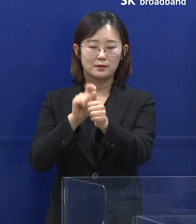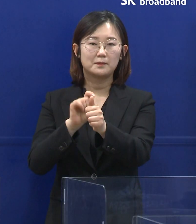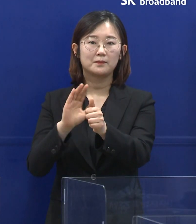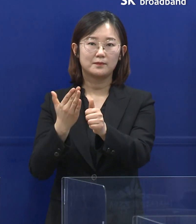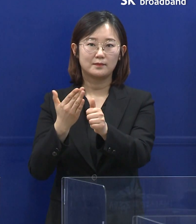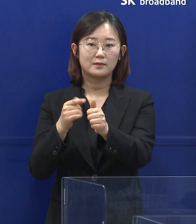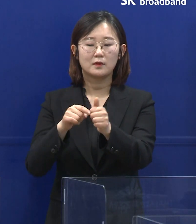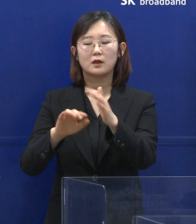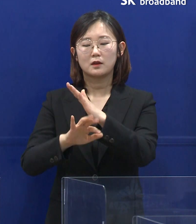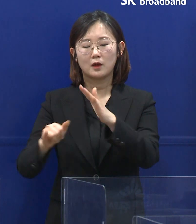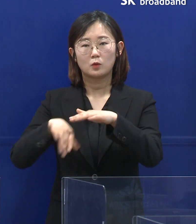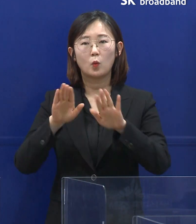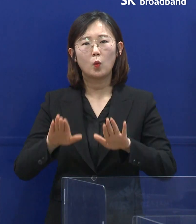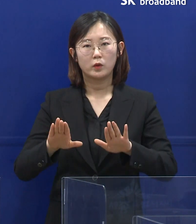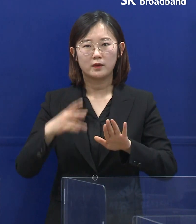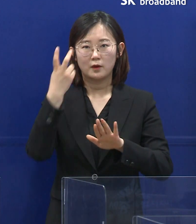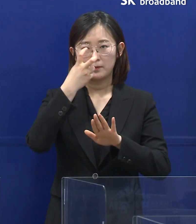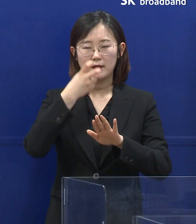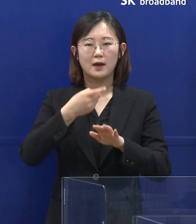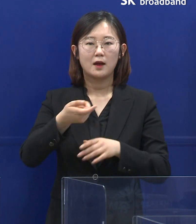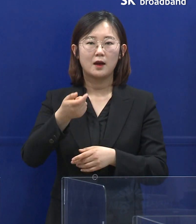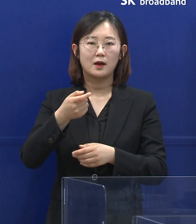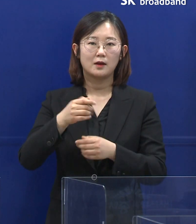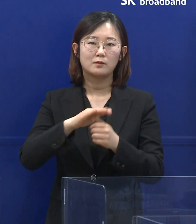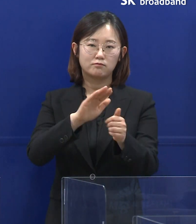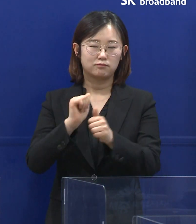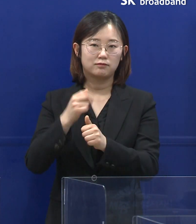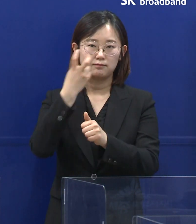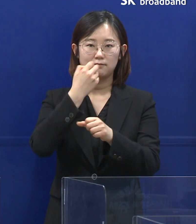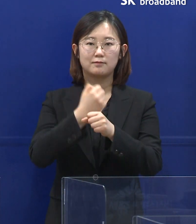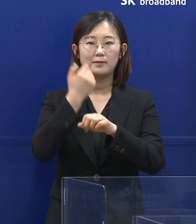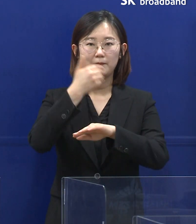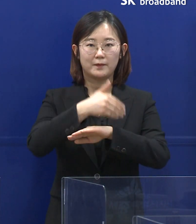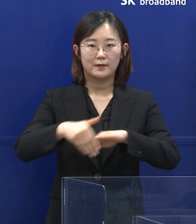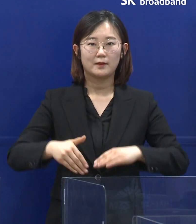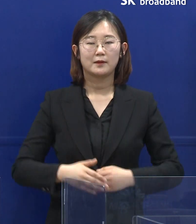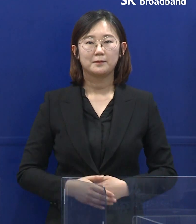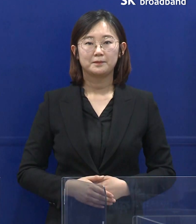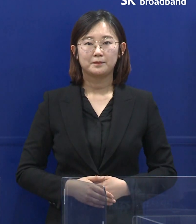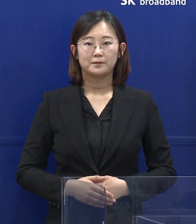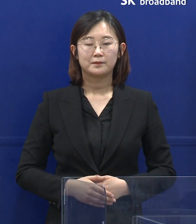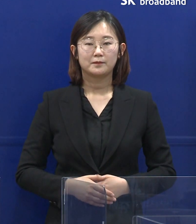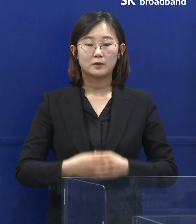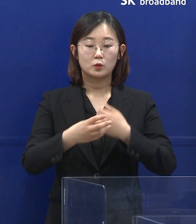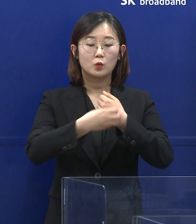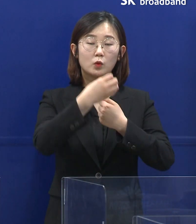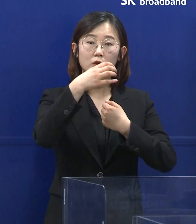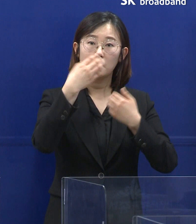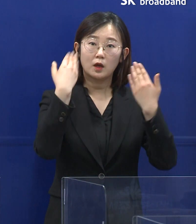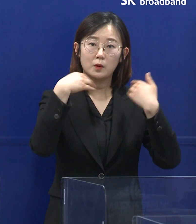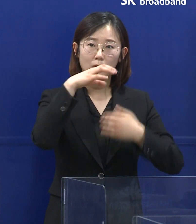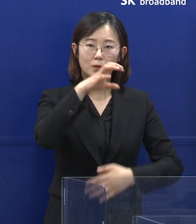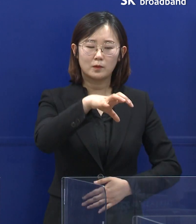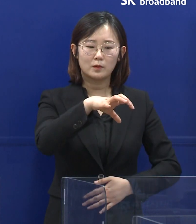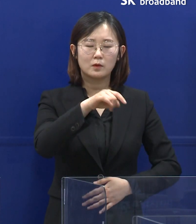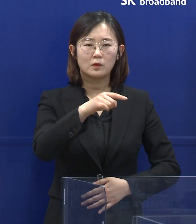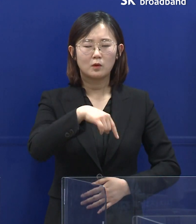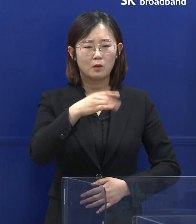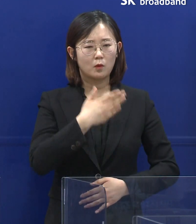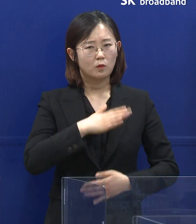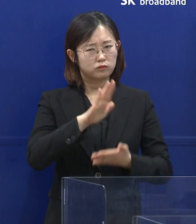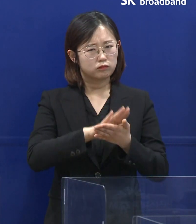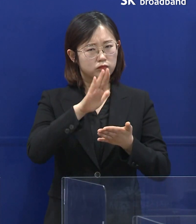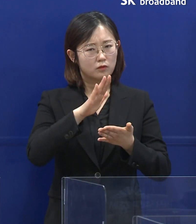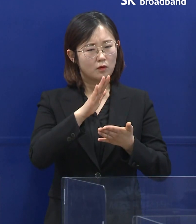초반 초등학교 확신 자들의 증 증 상팔은 일이 비숫한 점을 감안해서 동시에